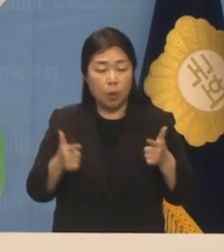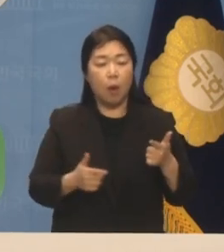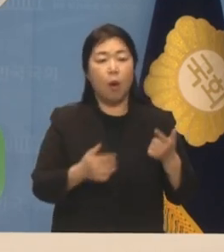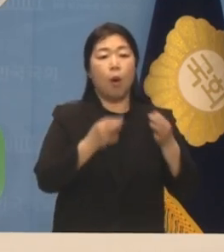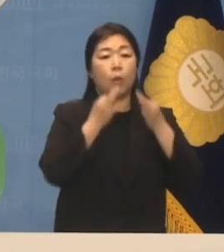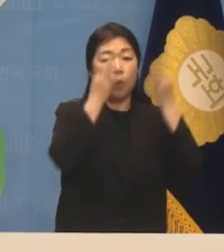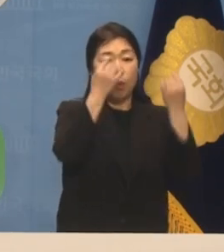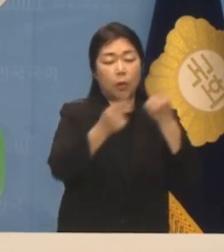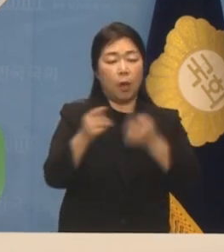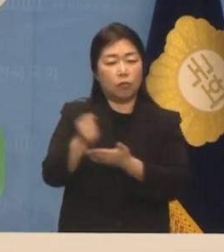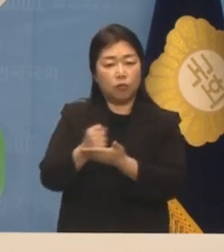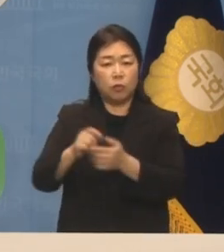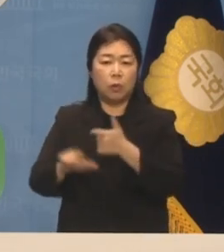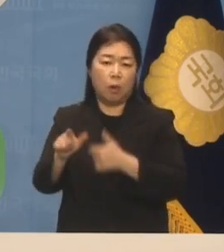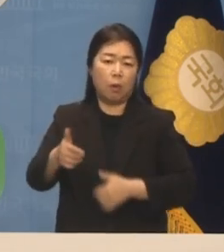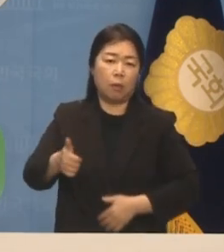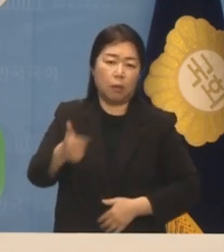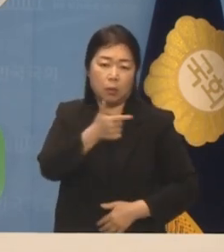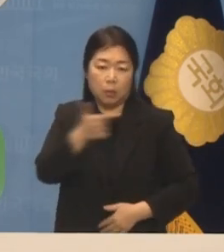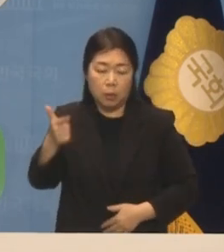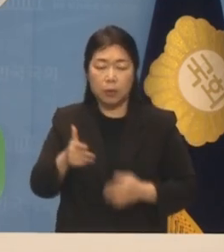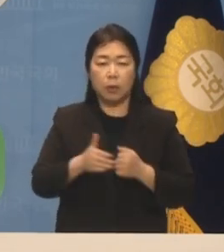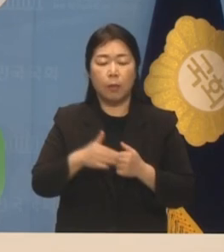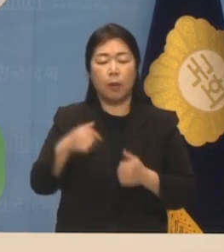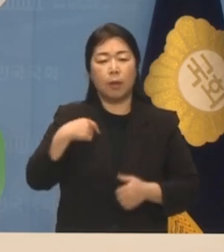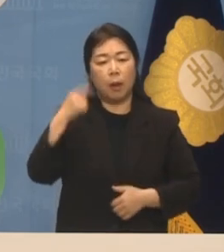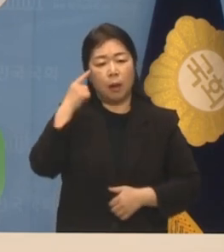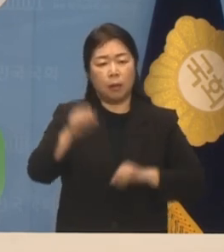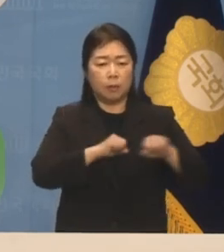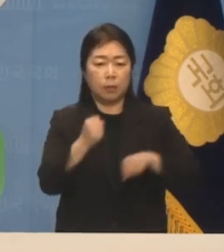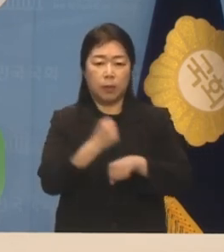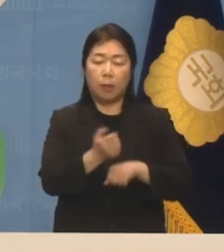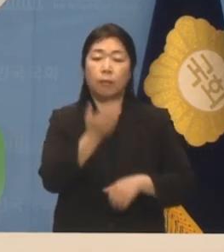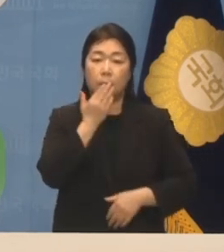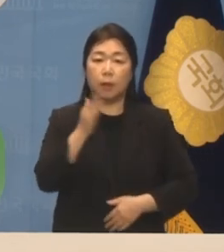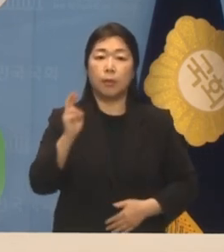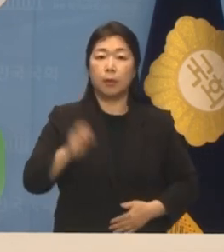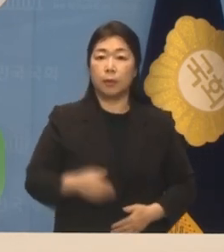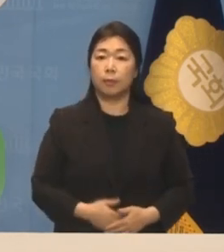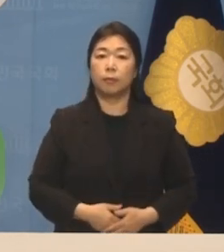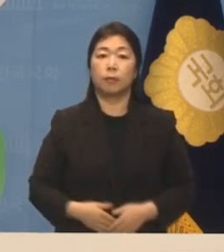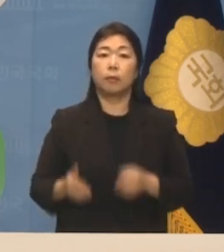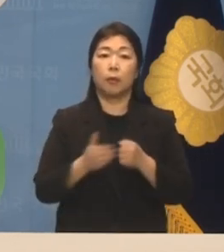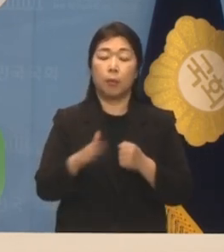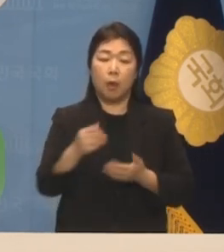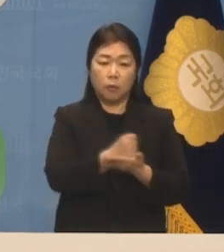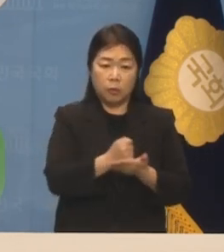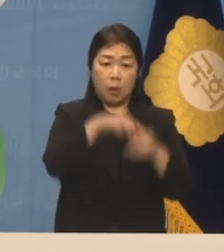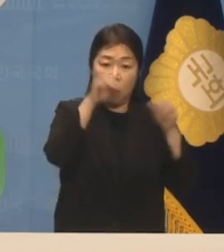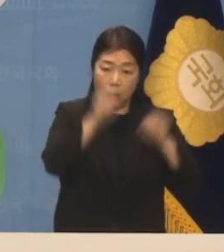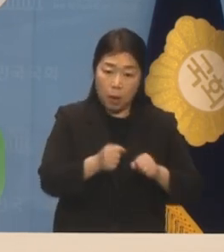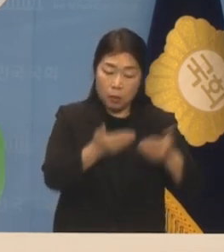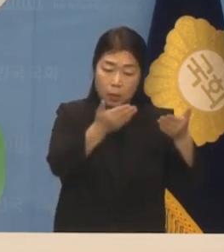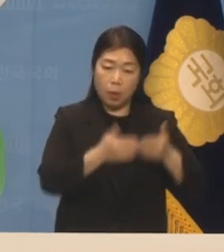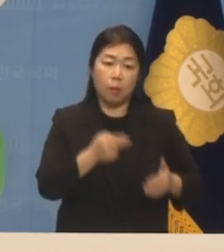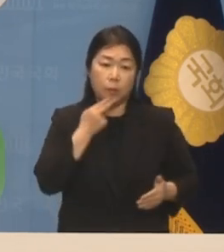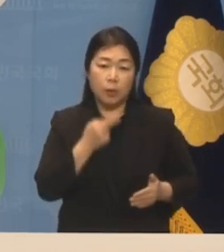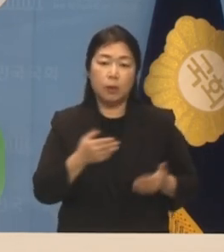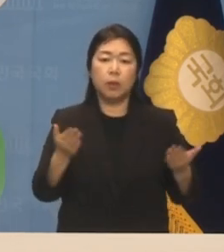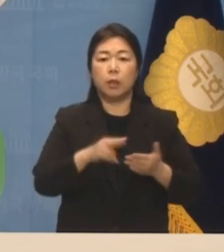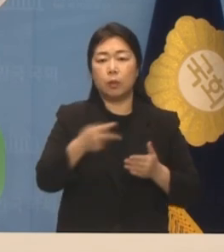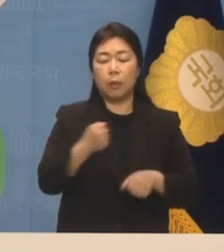노력보다 운이 더 크게 작동했기에 가능했다고 생각합니다. 그래서 운이 허락되지 않은 이들도 살 수